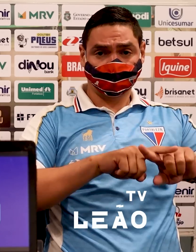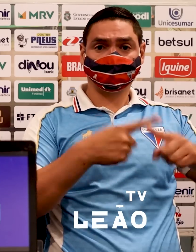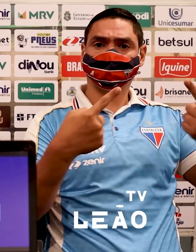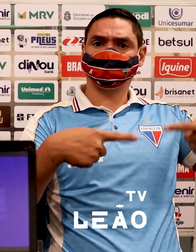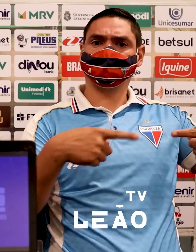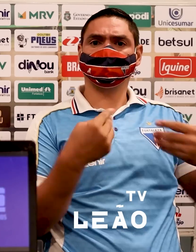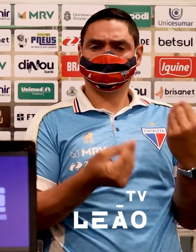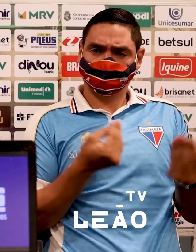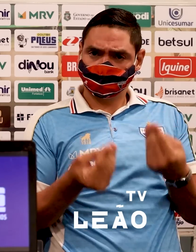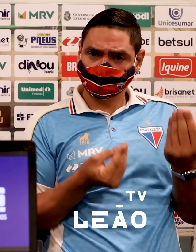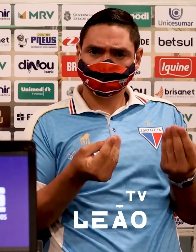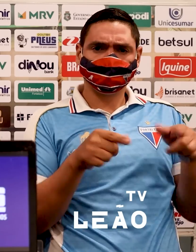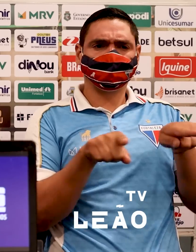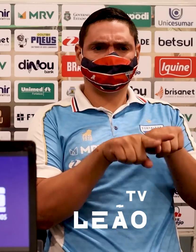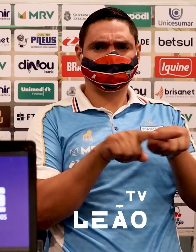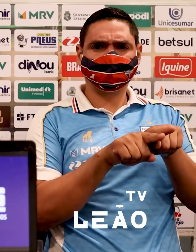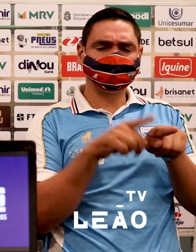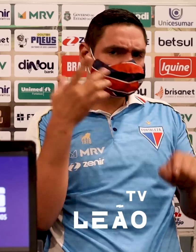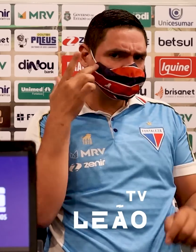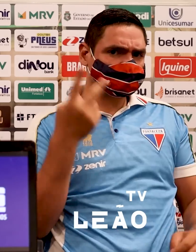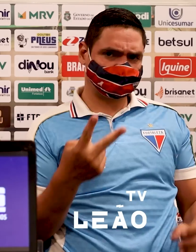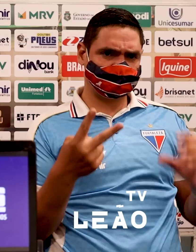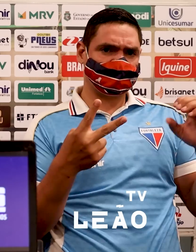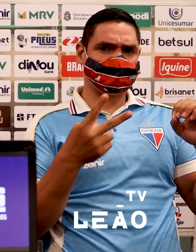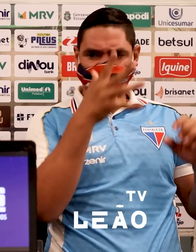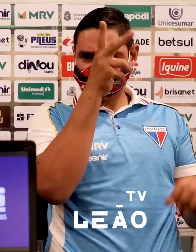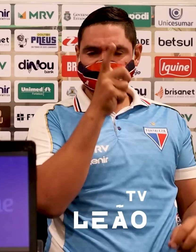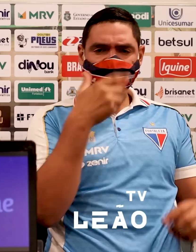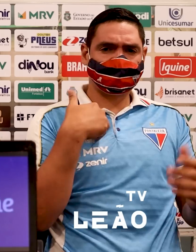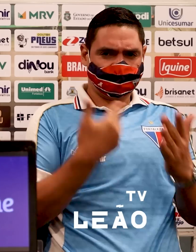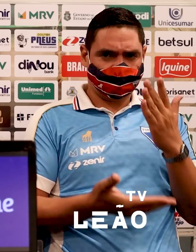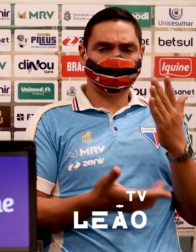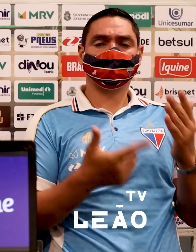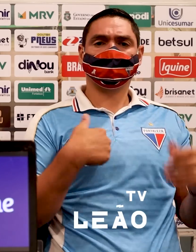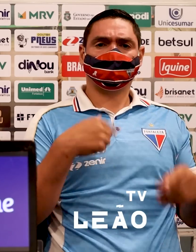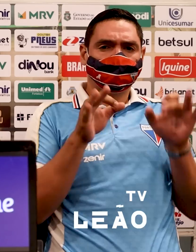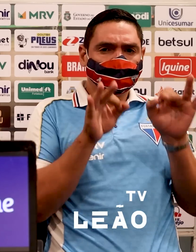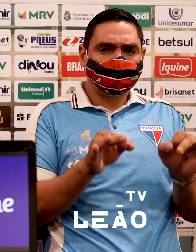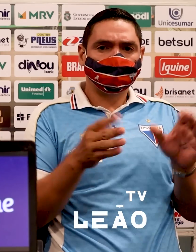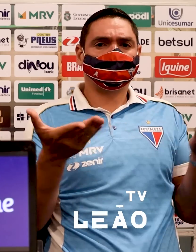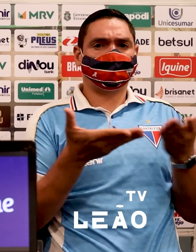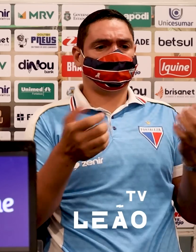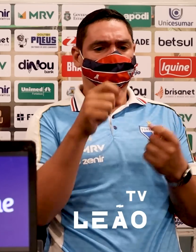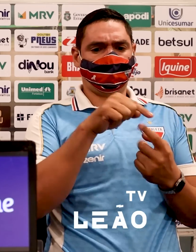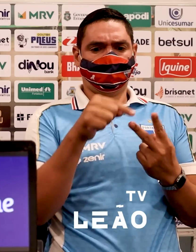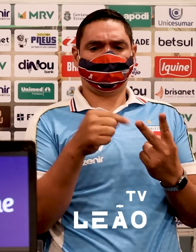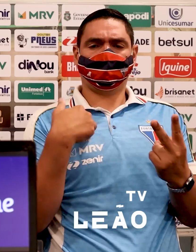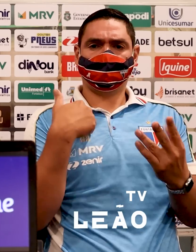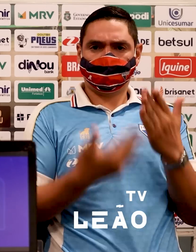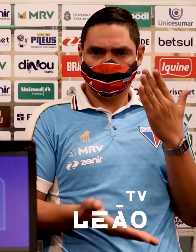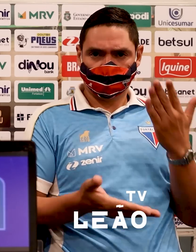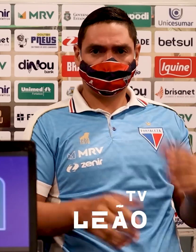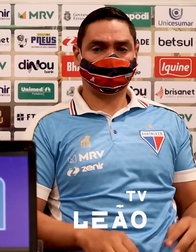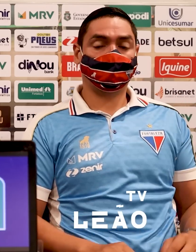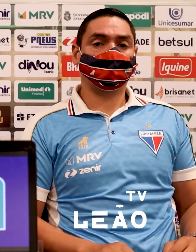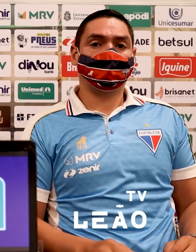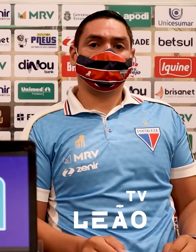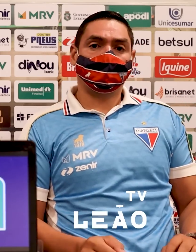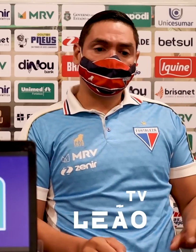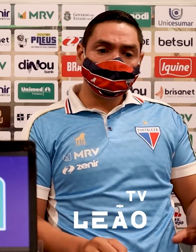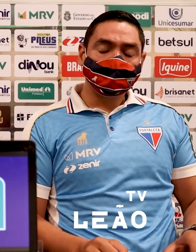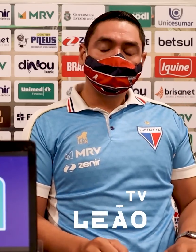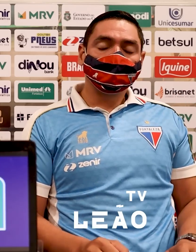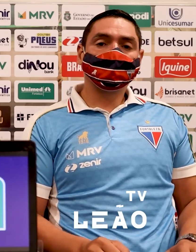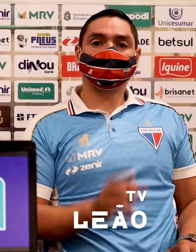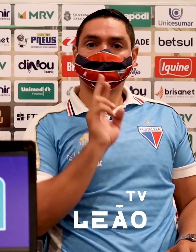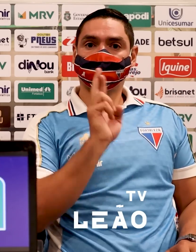sobre. Também pergunta se o placar foi justo e sua avaliação depois dessa segunda derrota consecutiva. Boa noite.